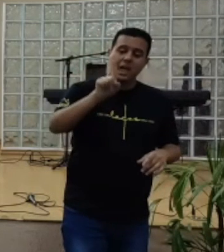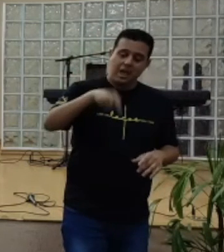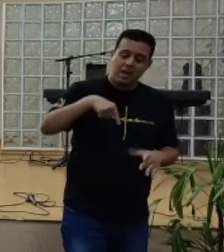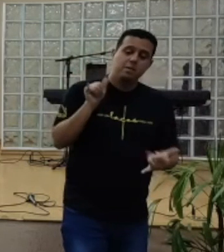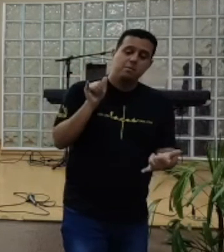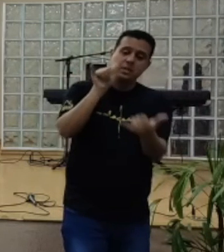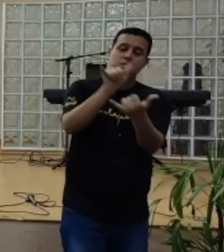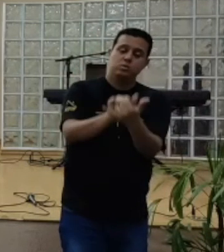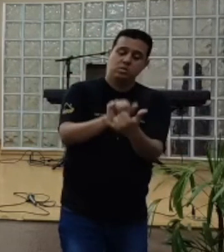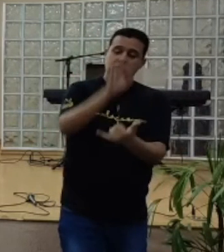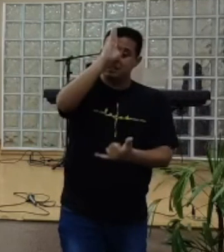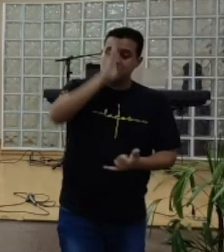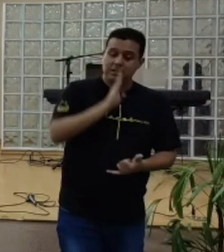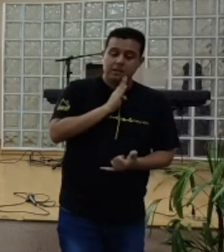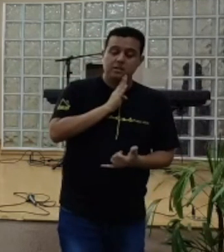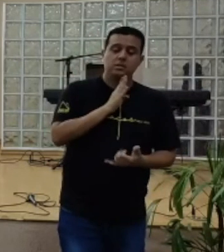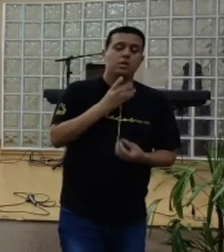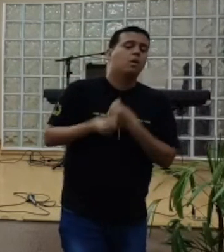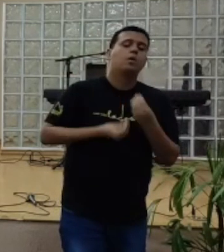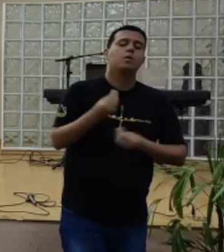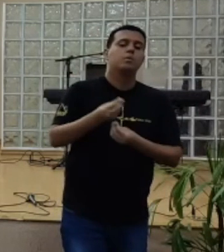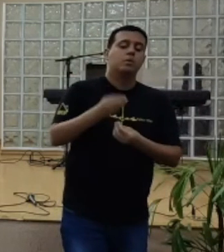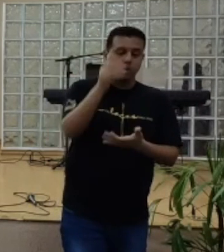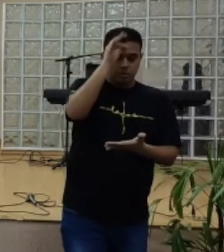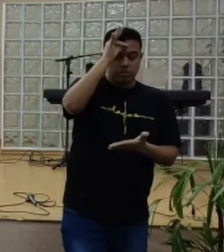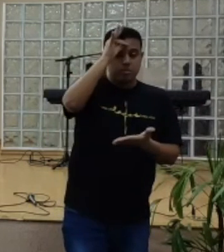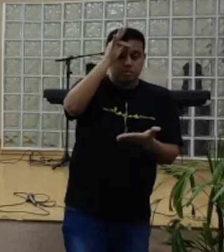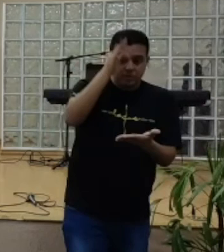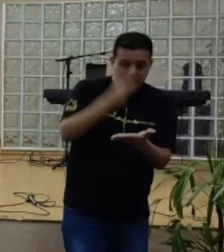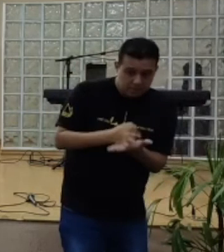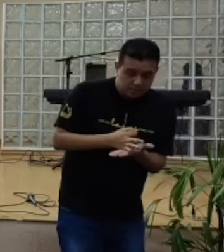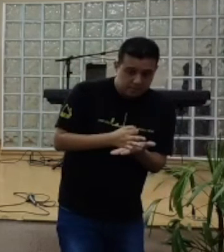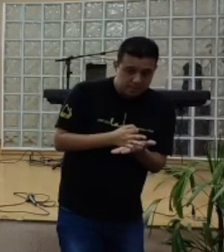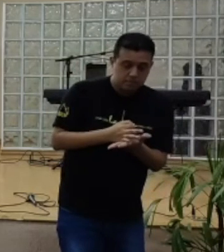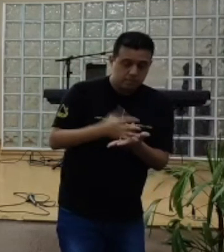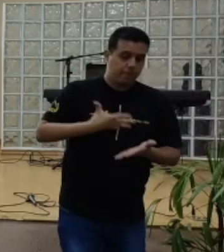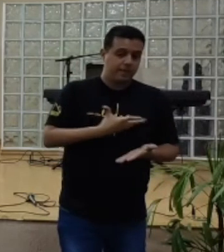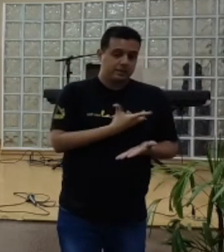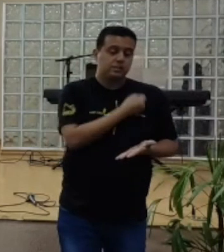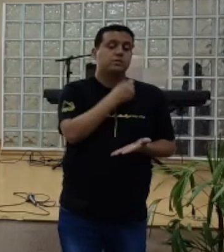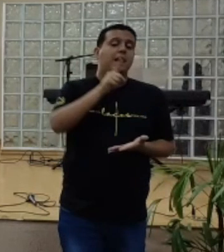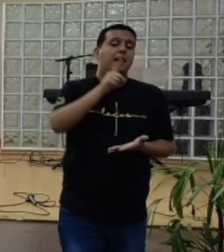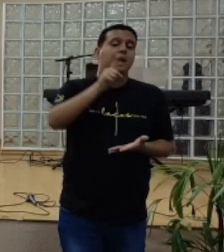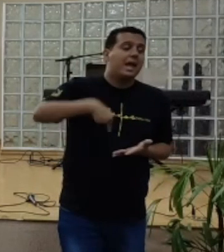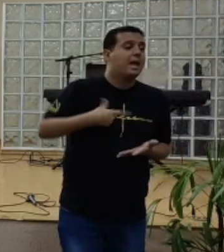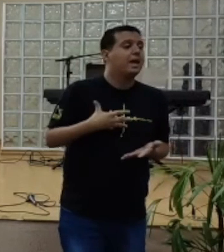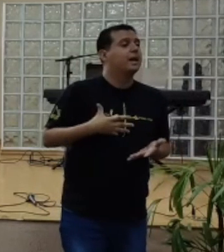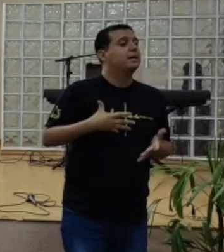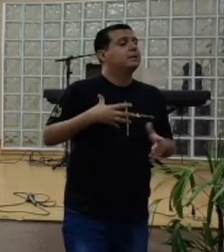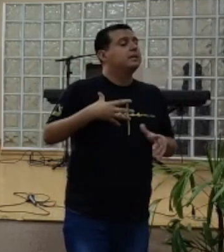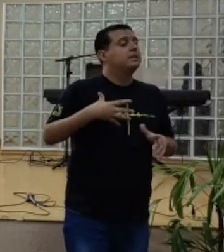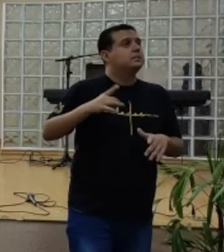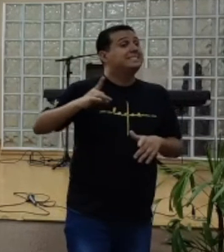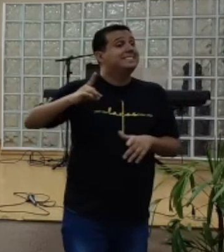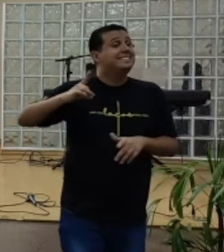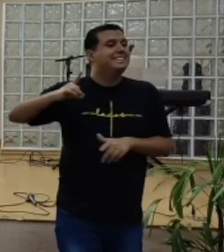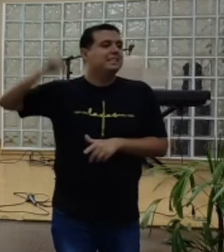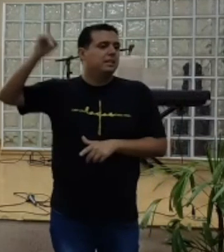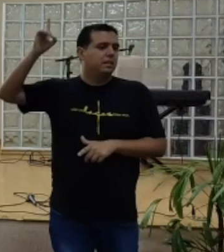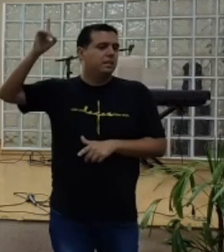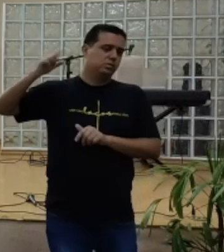fé somente. Salvação é obra de Deus na vida do